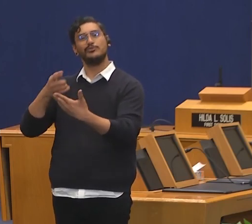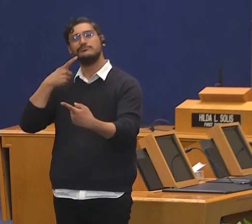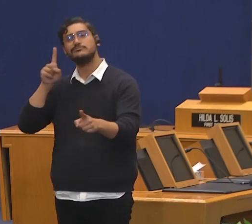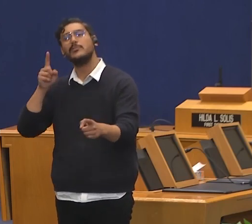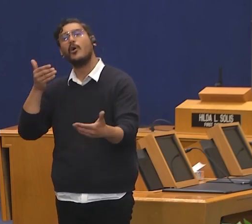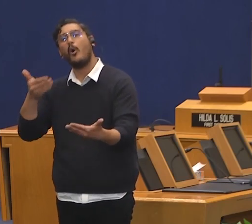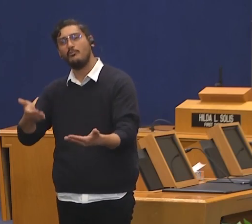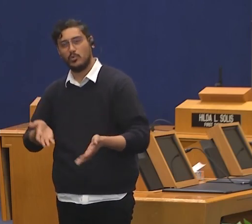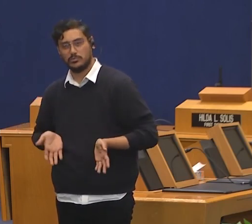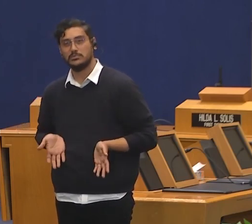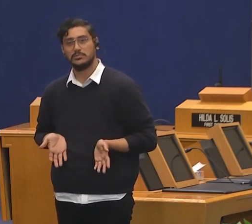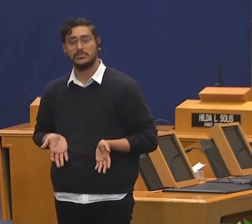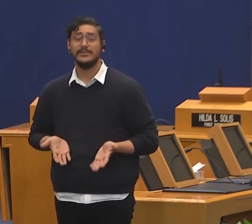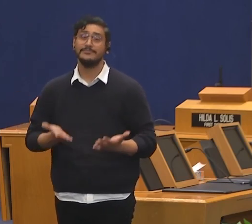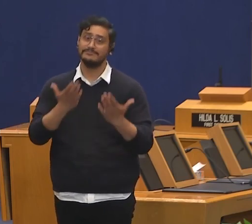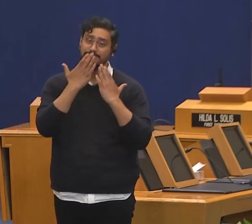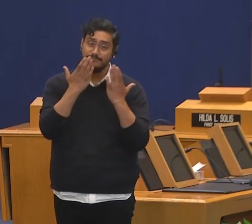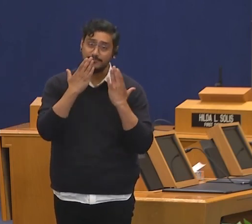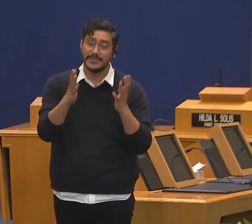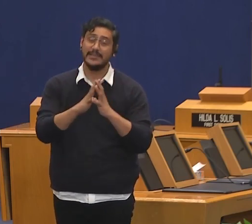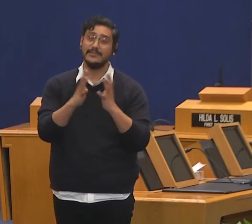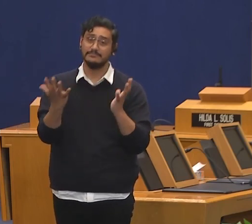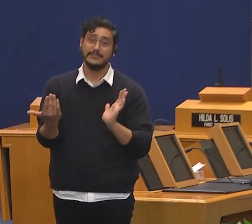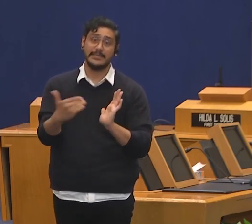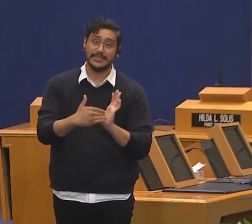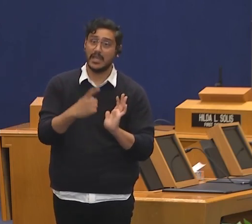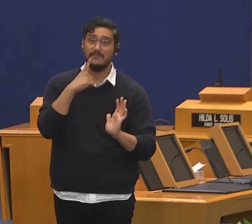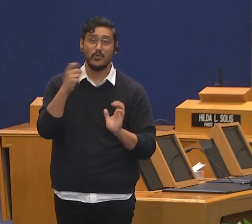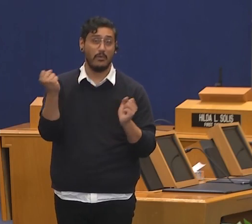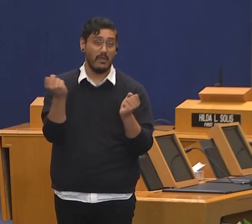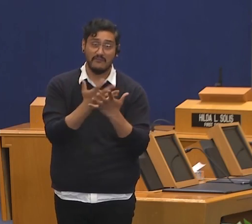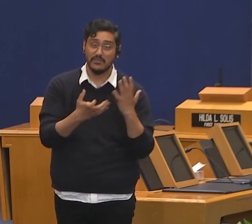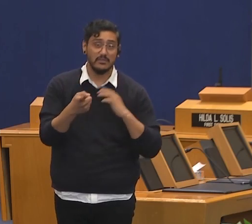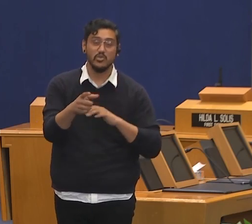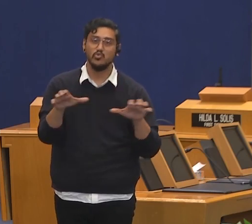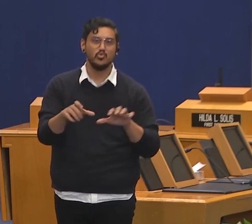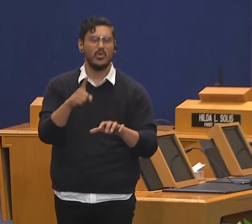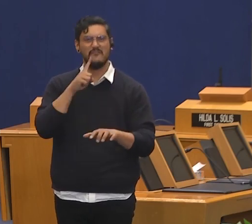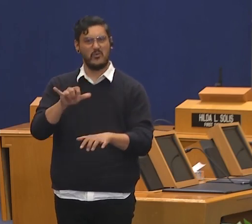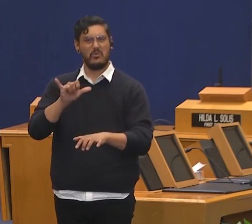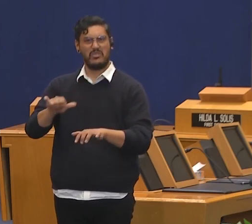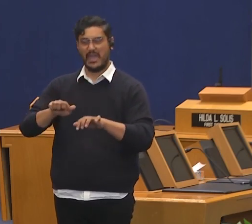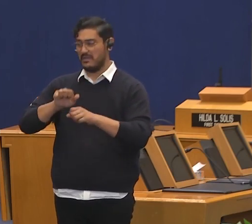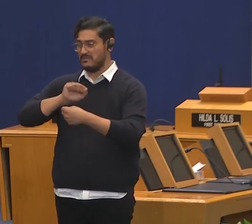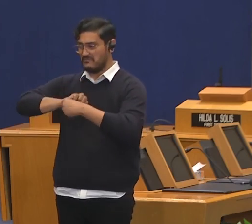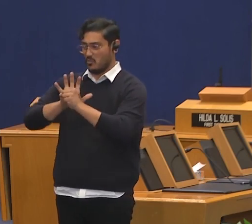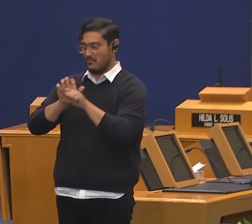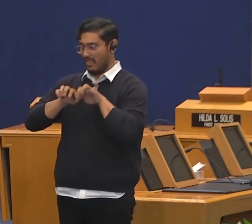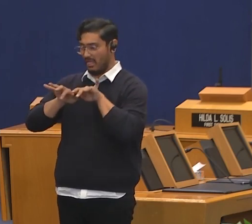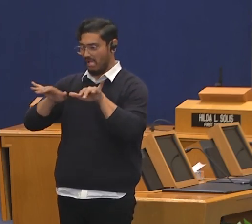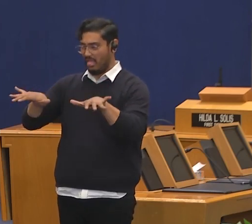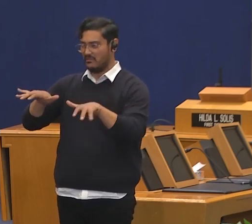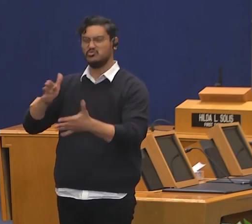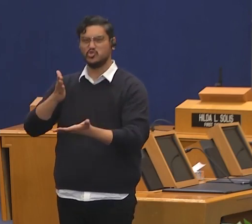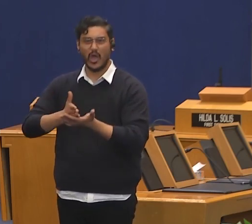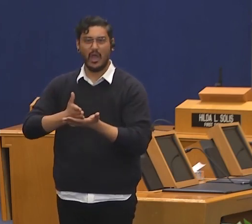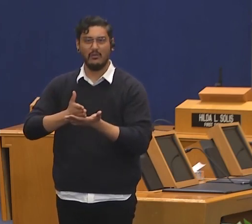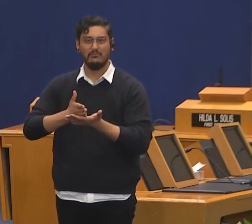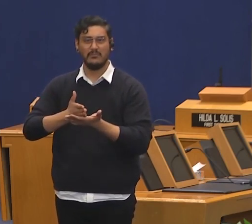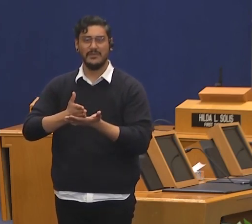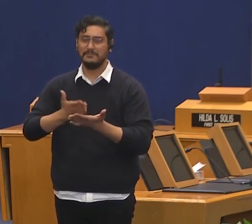Quiero agradecerle nuevamente por todo lo que están haciendo para frenar la propagación de COVID-19.